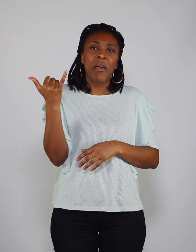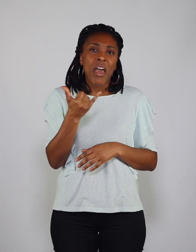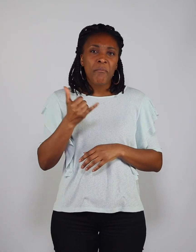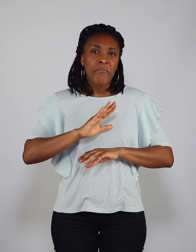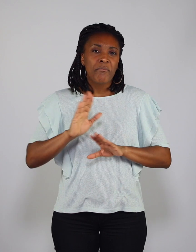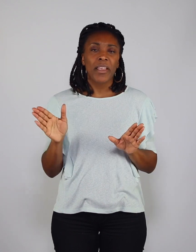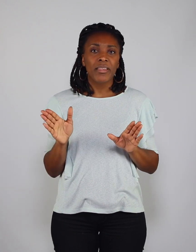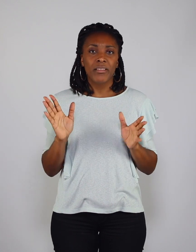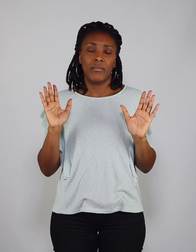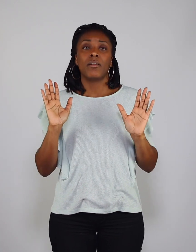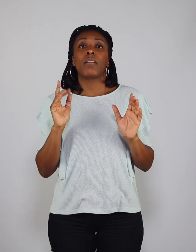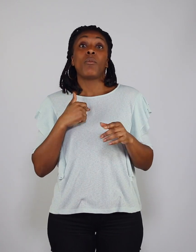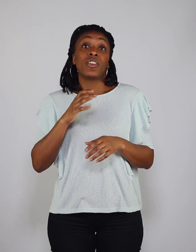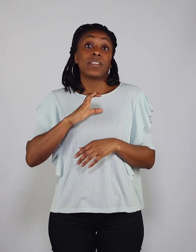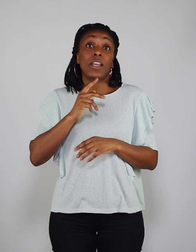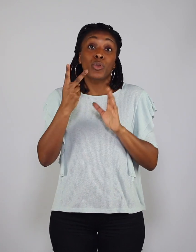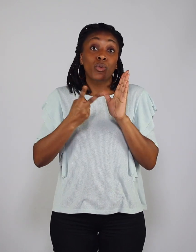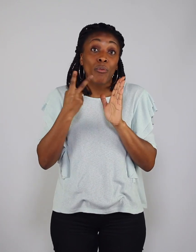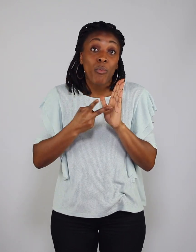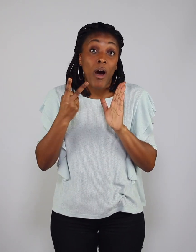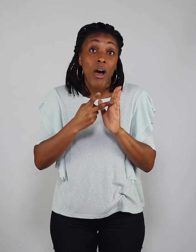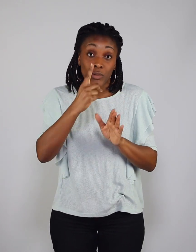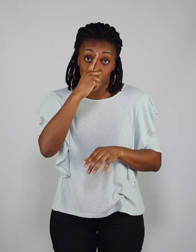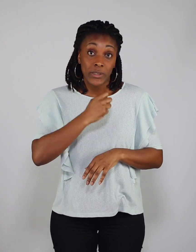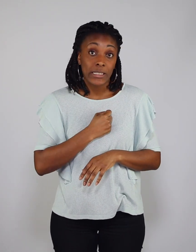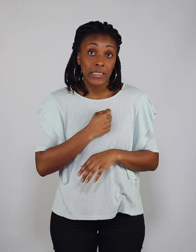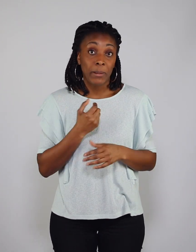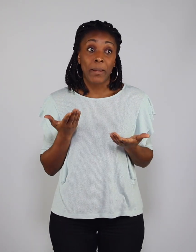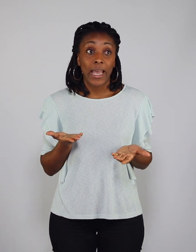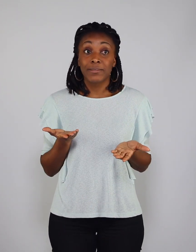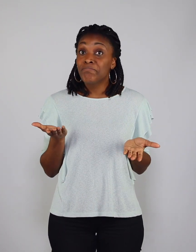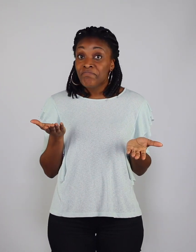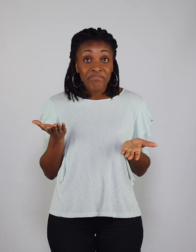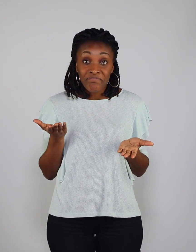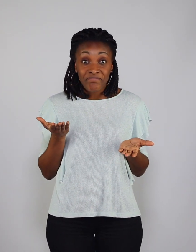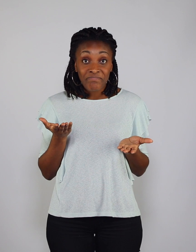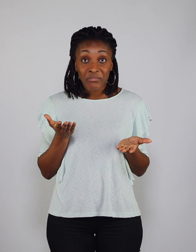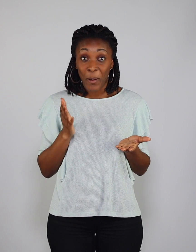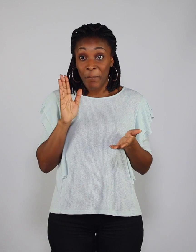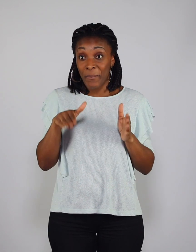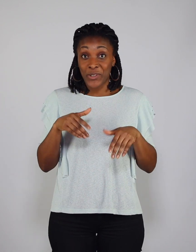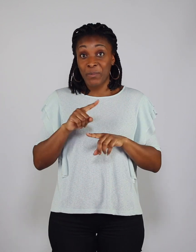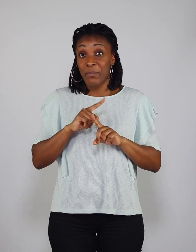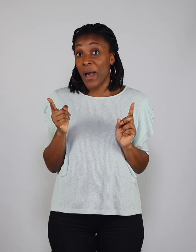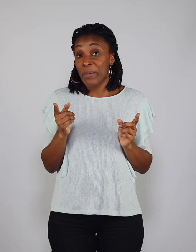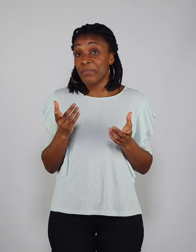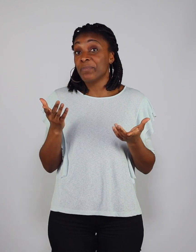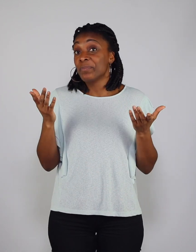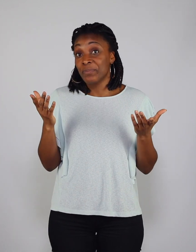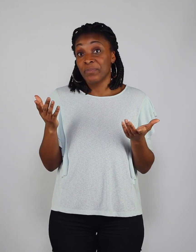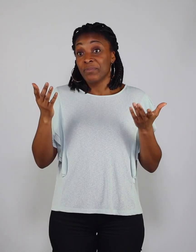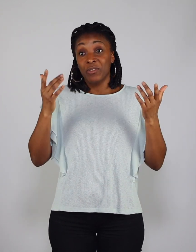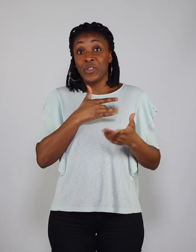en vaut pas la peine. Et j'ai essayé de faire 2 tentatives de suicide. Mais rien n'est arrivé. Rien